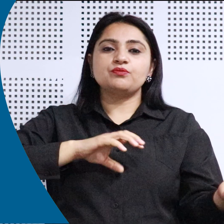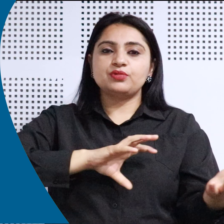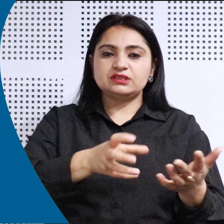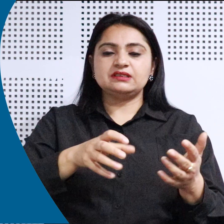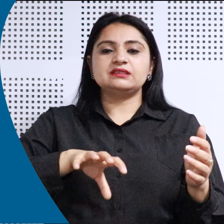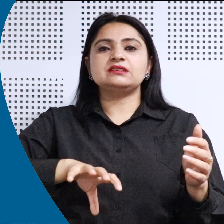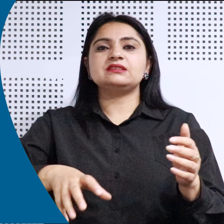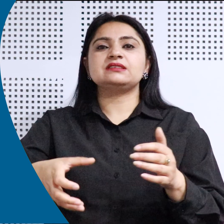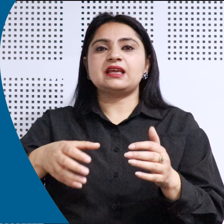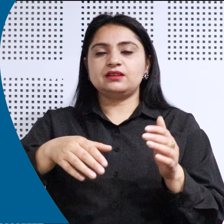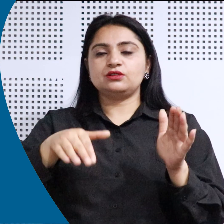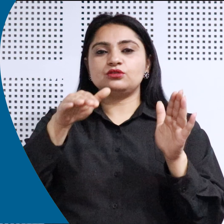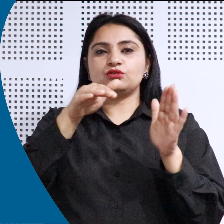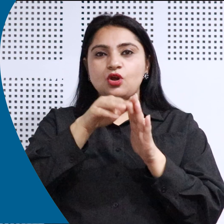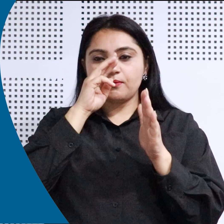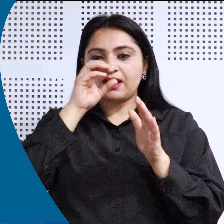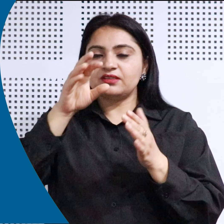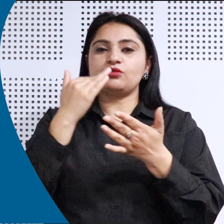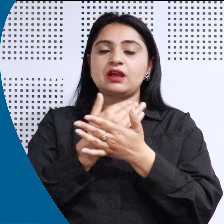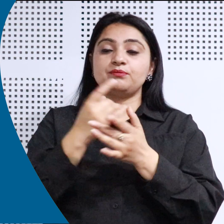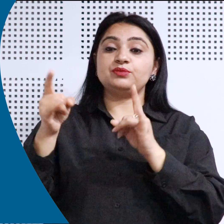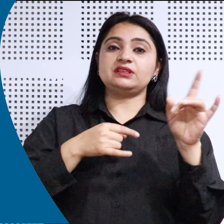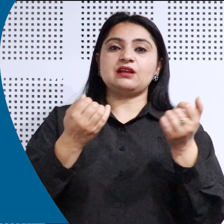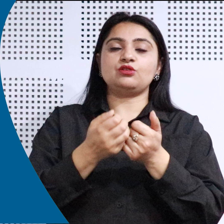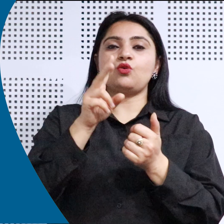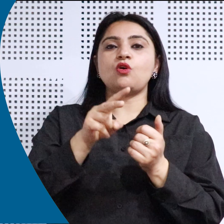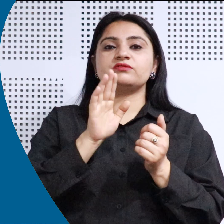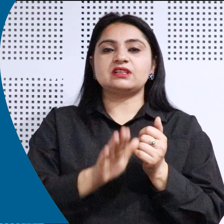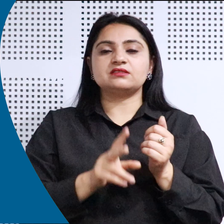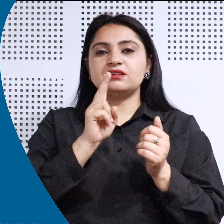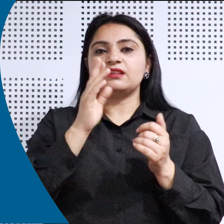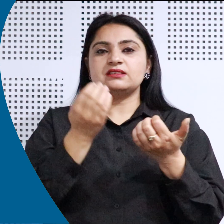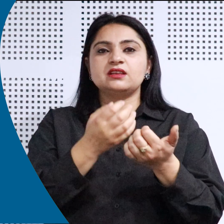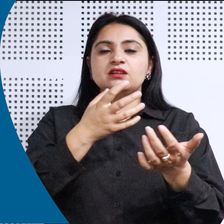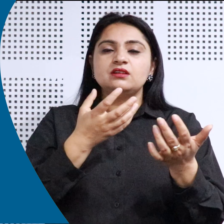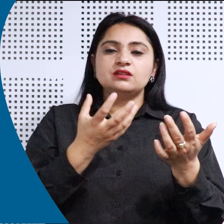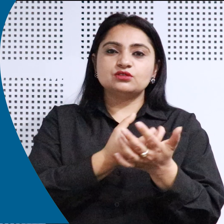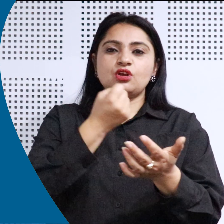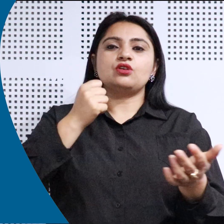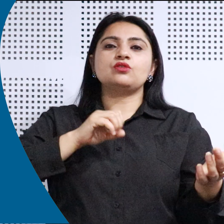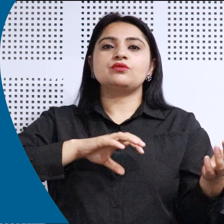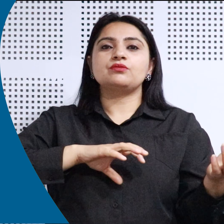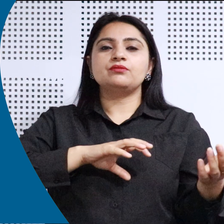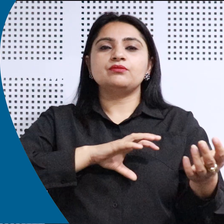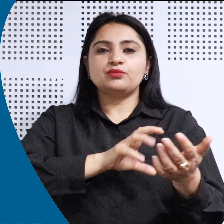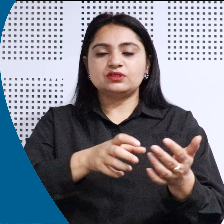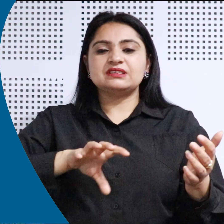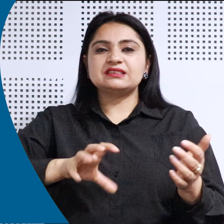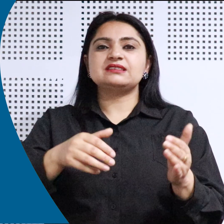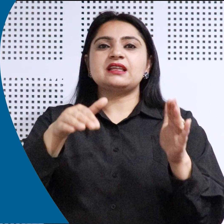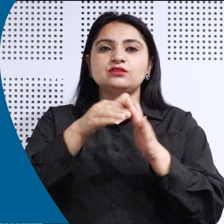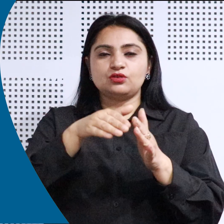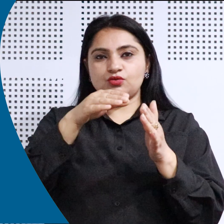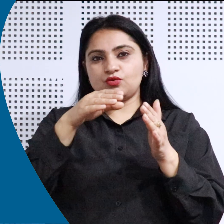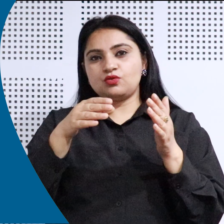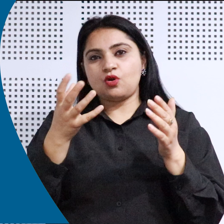तहमा हस्तान्तरण भएका कतिपय कार्यक्रमहरू पनि फिर्ता गरेको अवस्था छ। त्यसले गर्दाखेरि अझै पनि संघ प्रदेश स्थानीय तहको चाहिँ अधिकार संकुचन